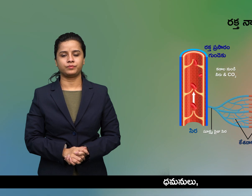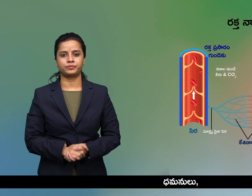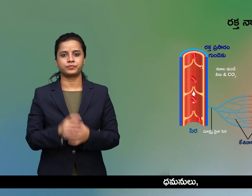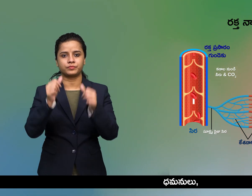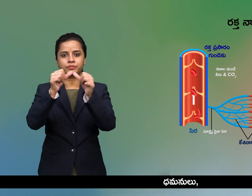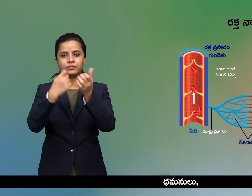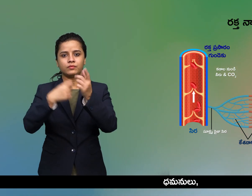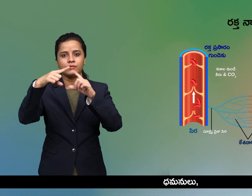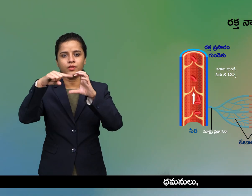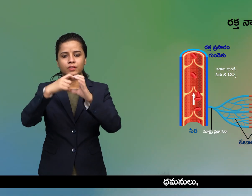ధమనులు